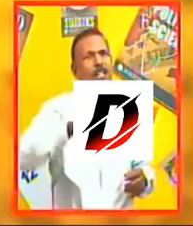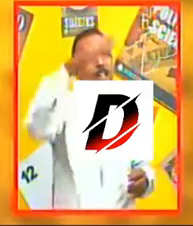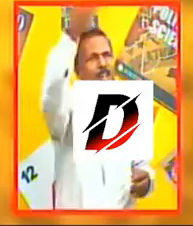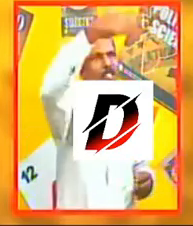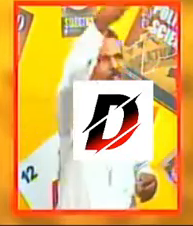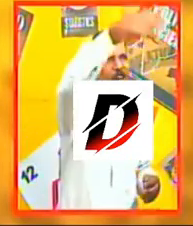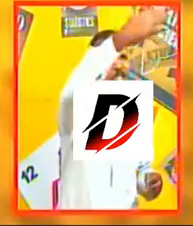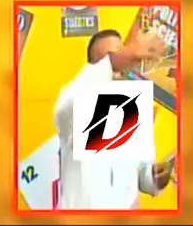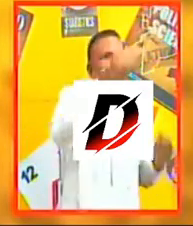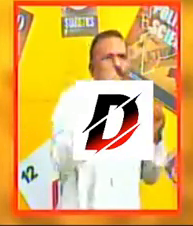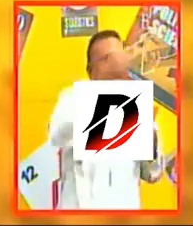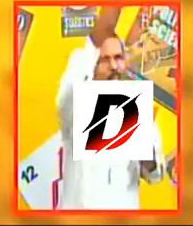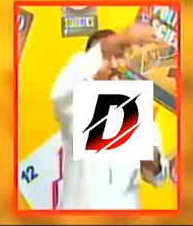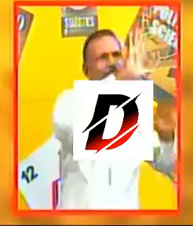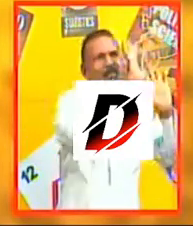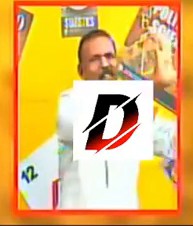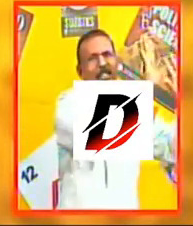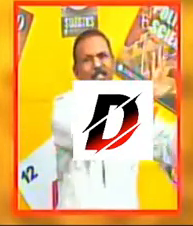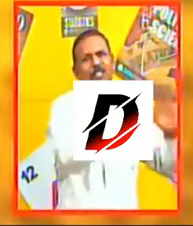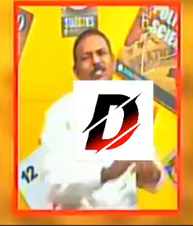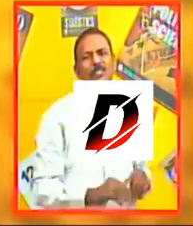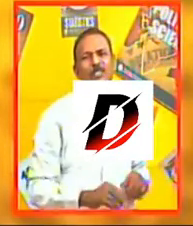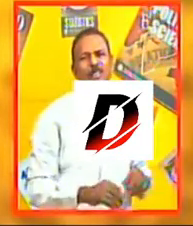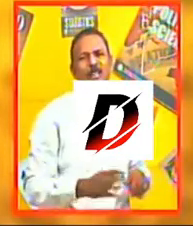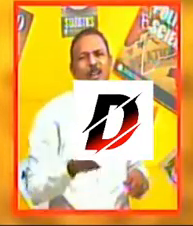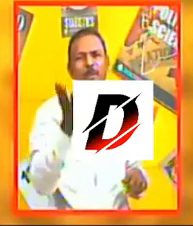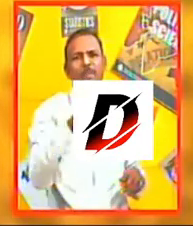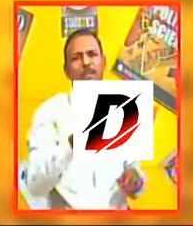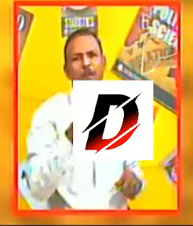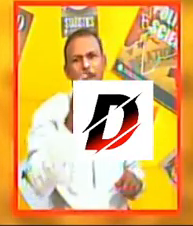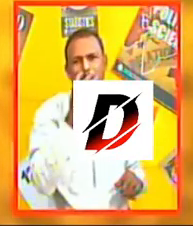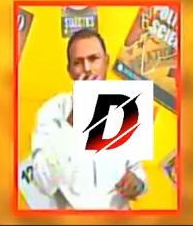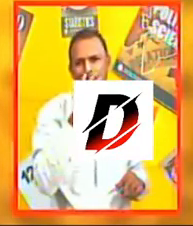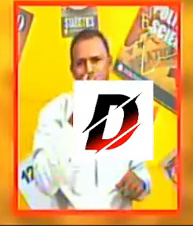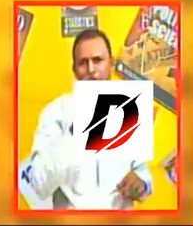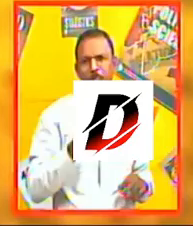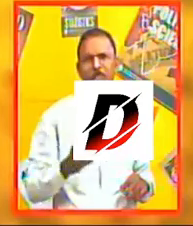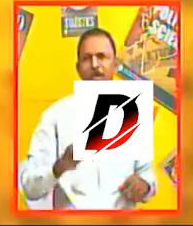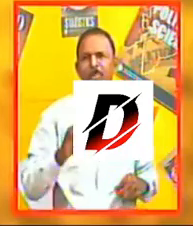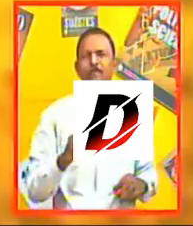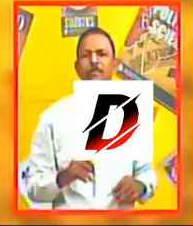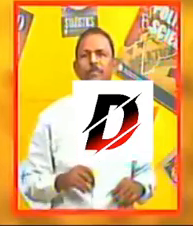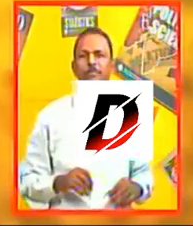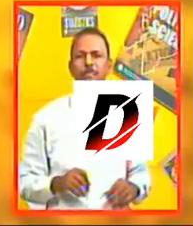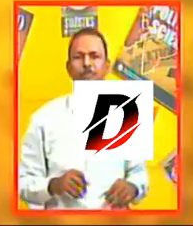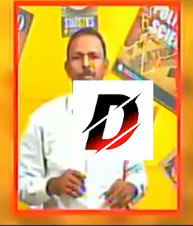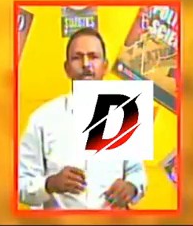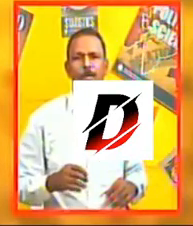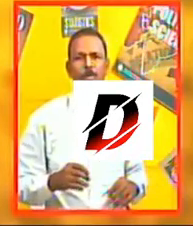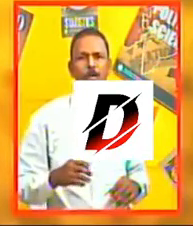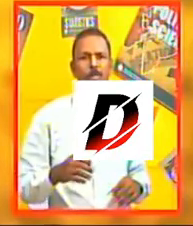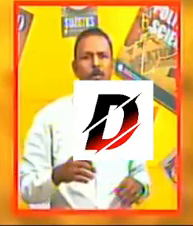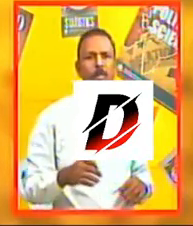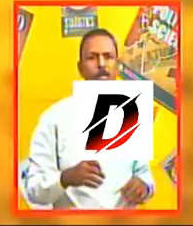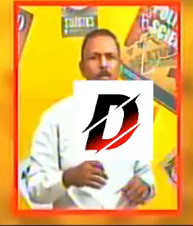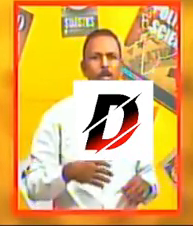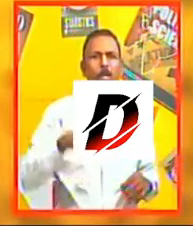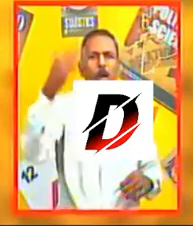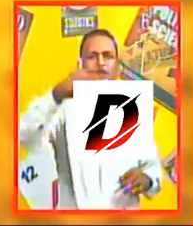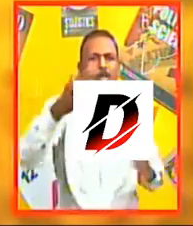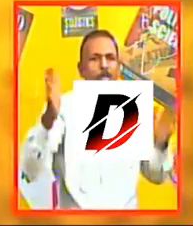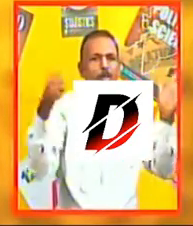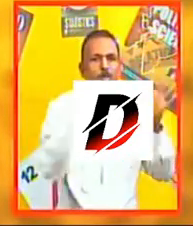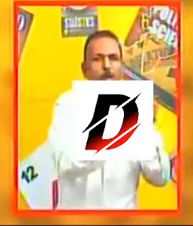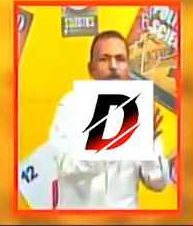இமயமலை என்பது மிக முக்கியமான ஒன்று. அதற்கடுத்து பார்த்தோம்னா தம்பி, இதை நான் சொல்றது மிக முக்கியமான க்வெஸ்சன், காற்று